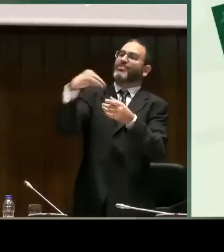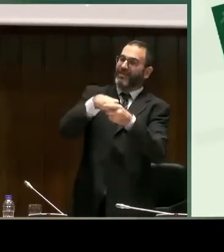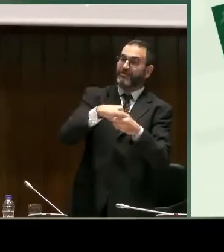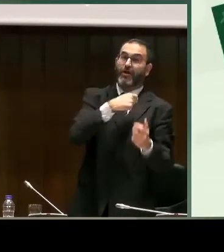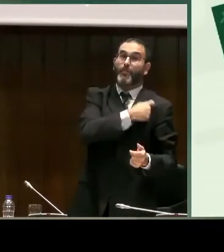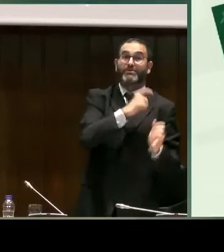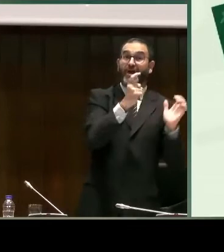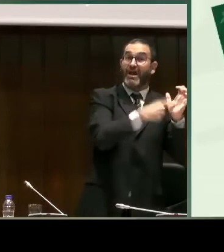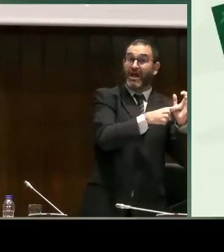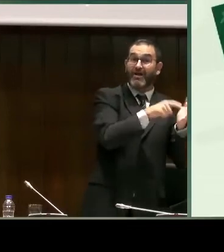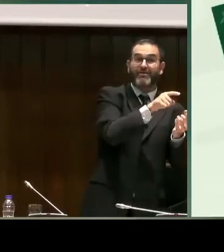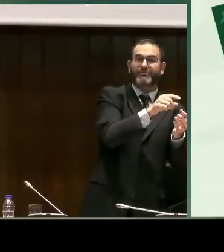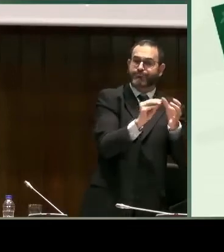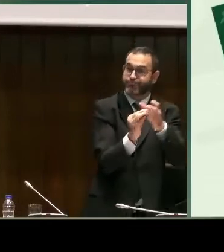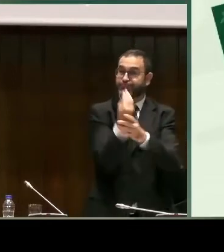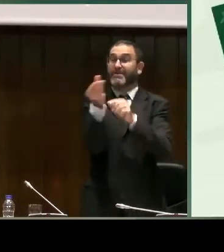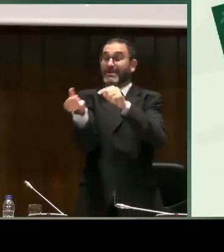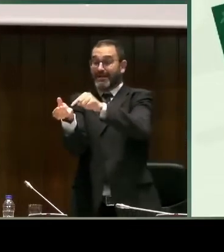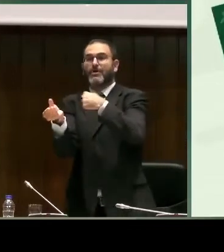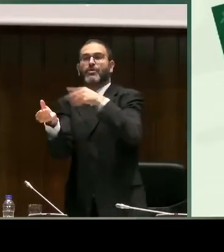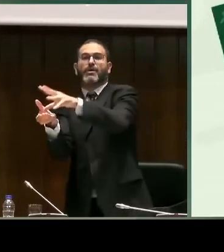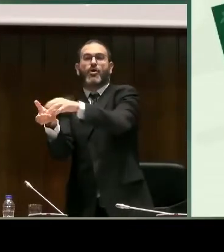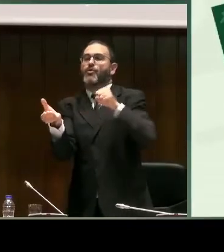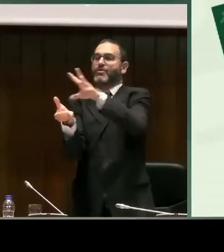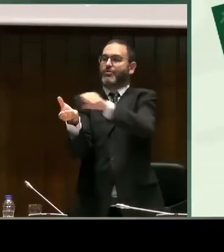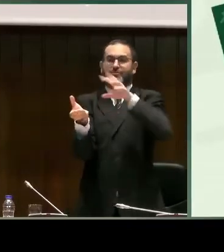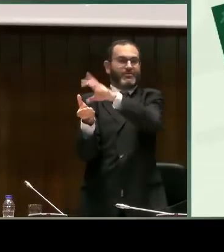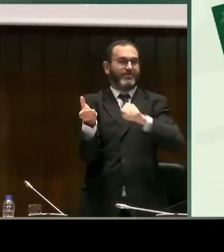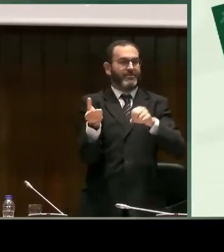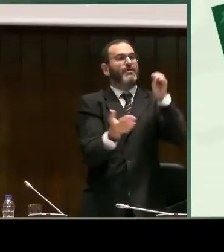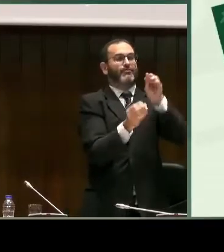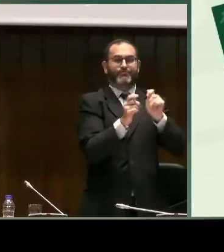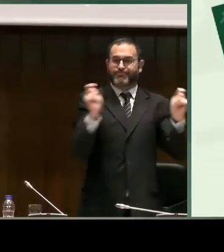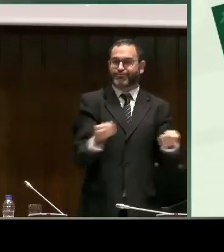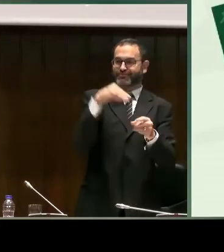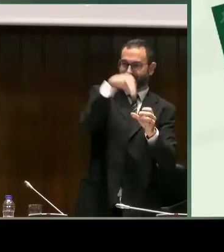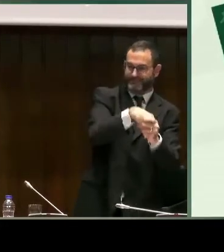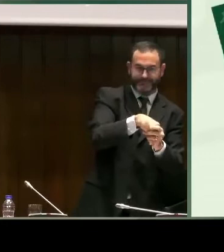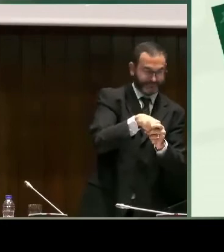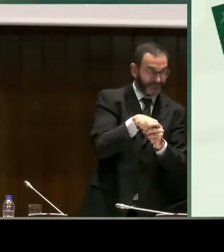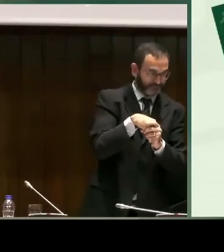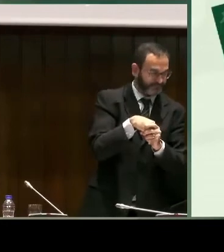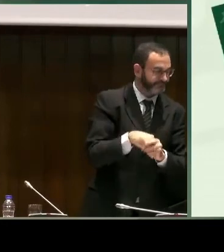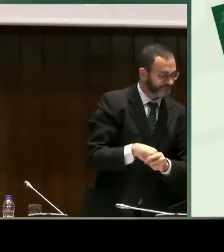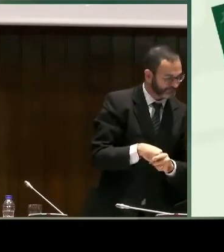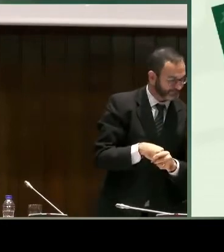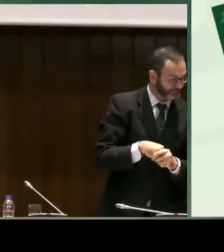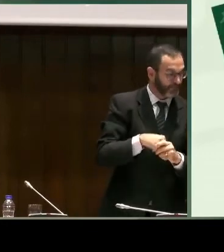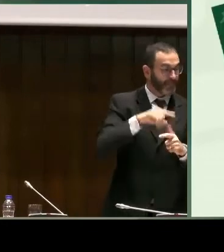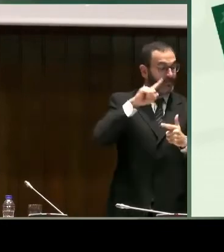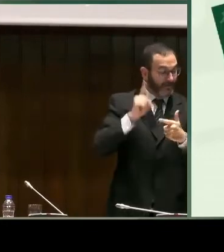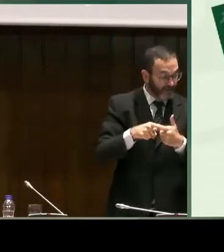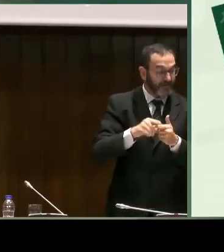Los datos que recoge este dossier son totalmente fidedignos y se extraen de la propia ley